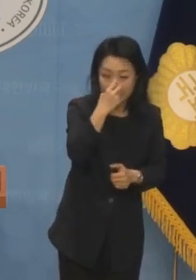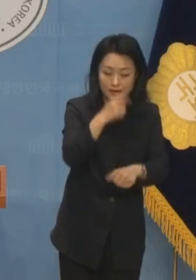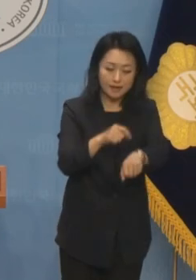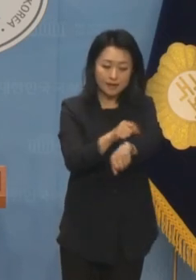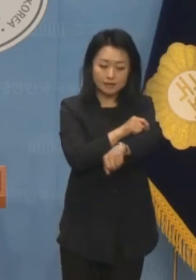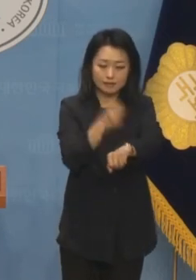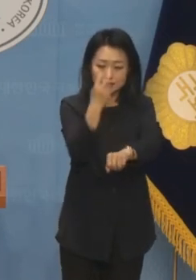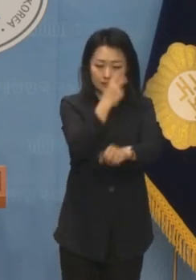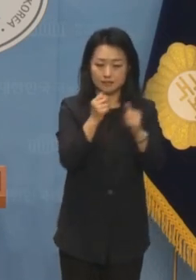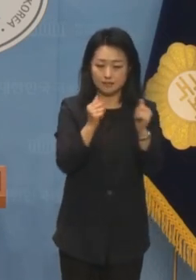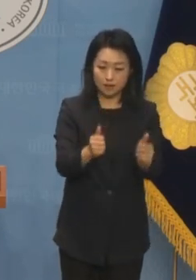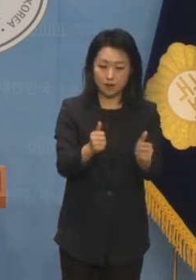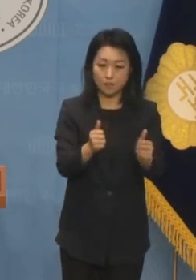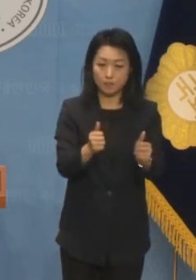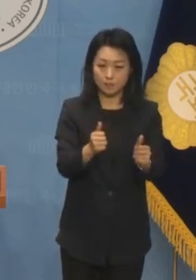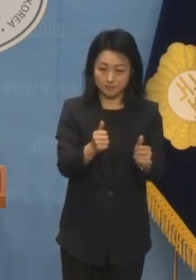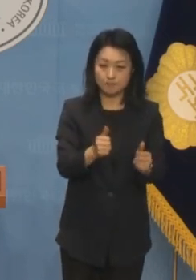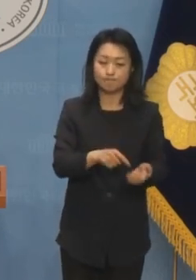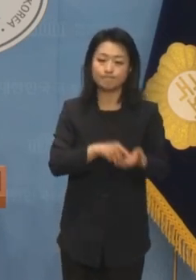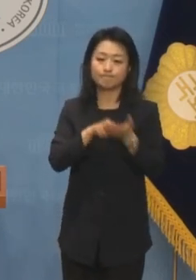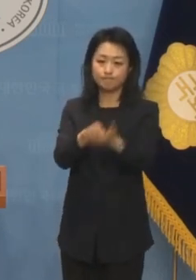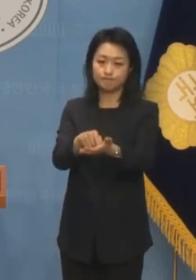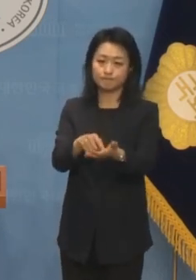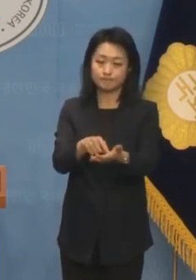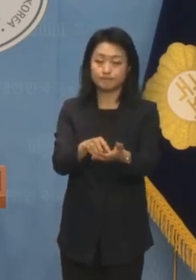실시할 것을 촉구합니다.